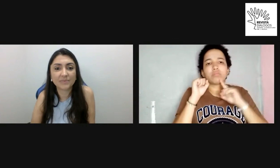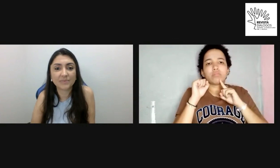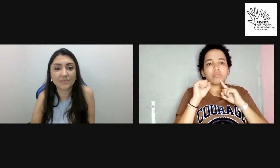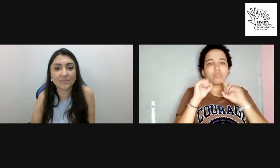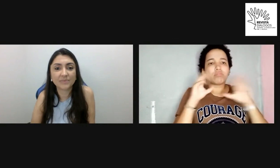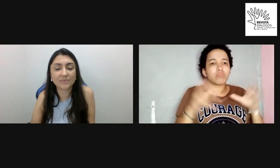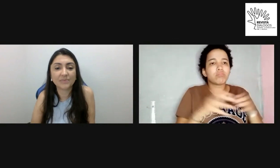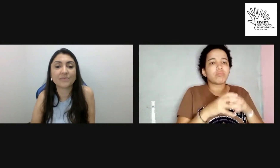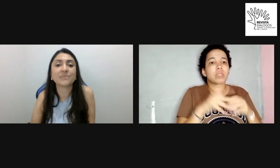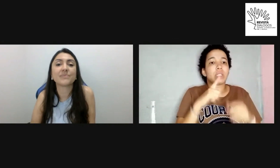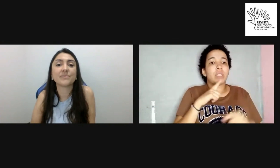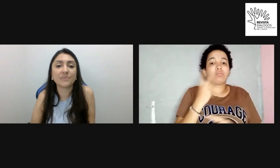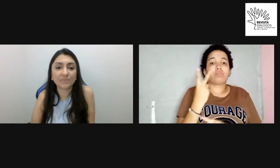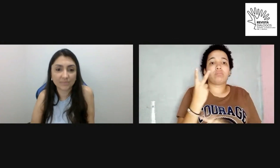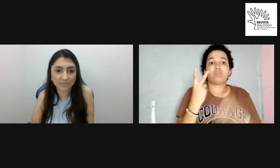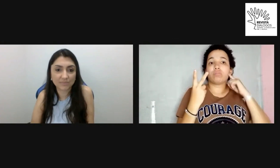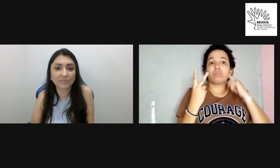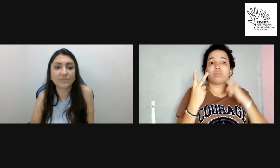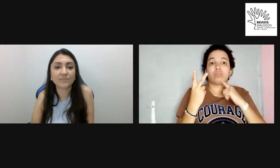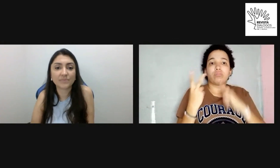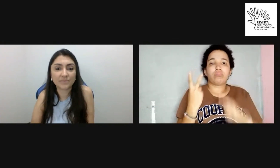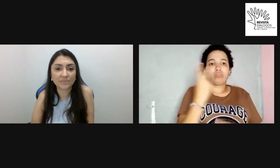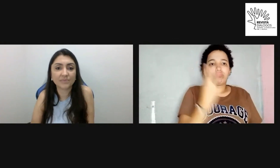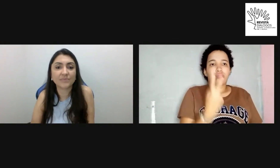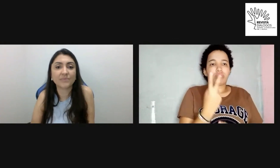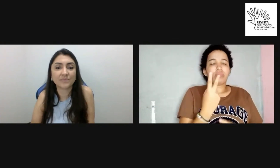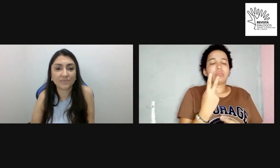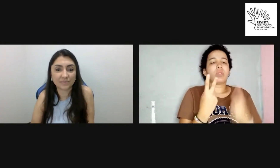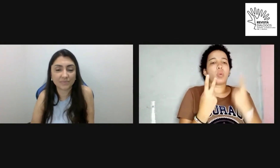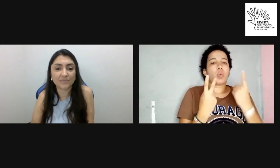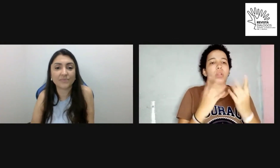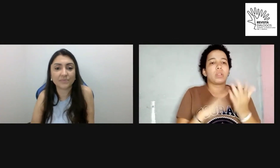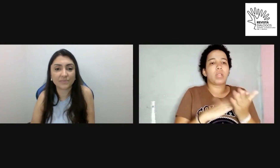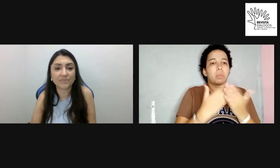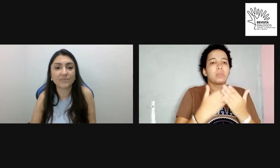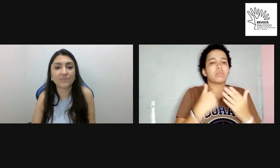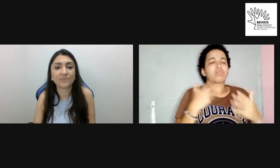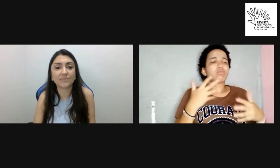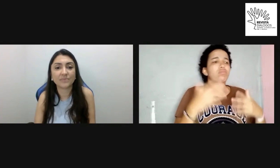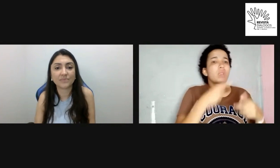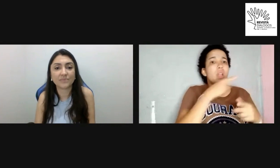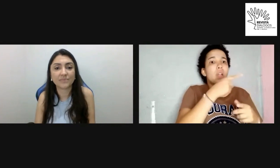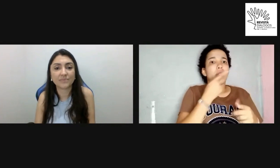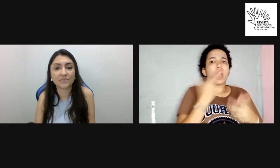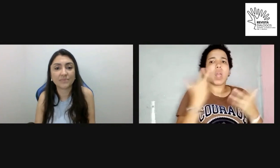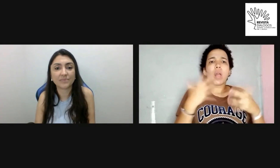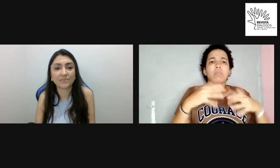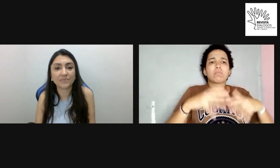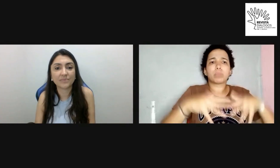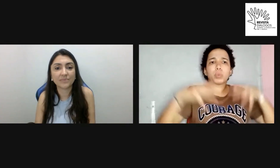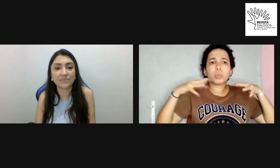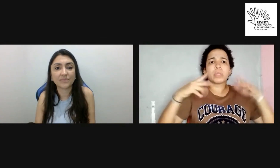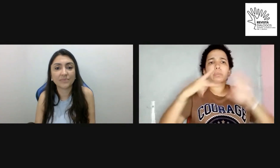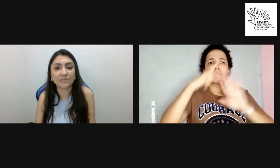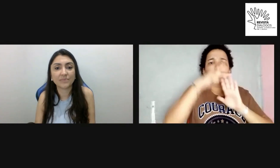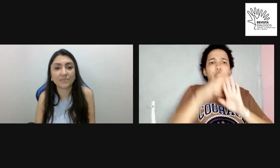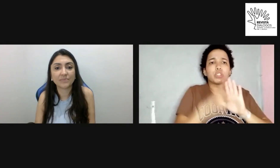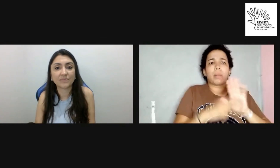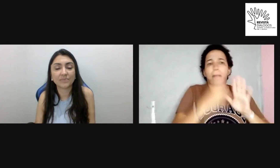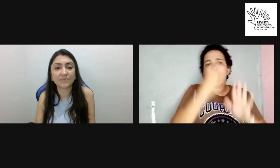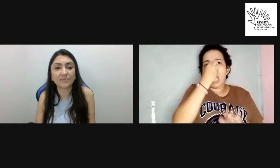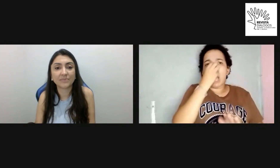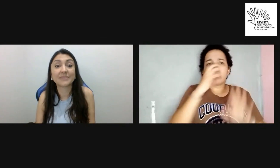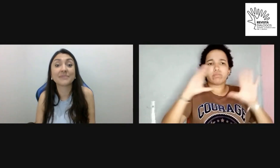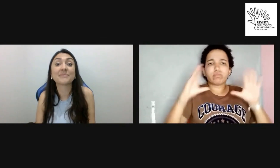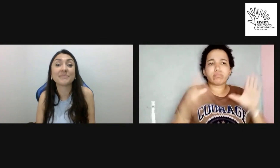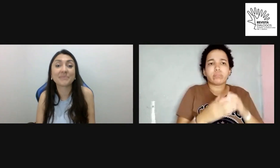surdos. Tinham 2 surdos e um intérprete. Esse projeto, com palhaços, tinha uma